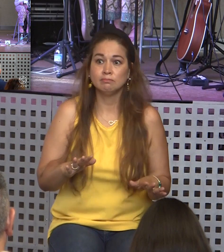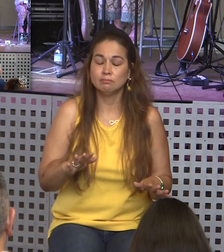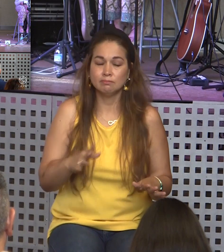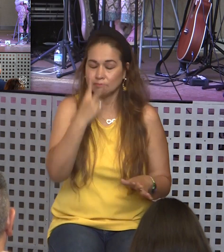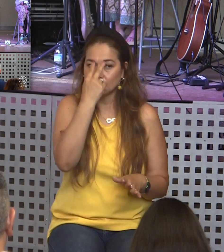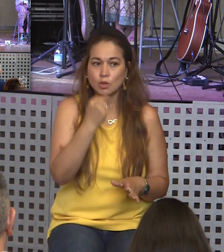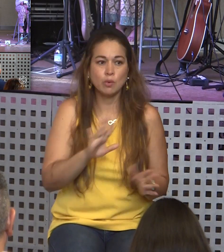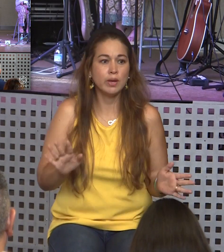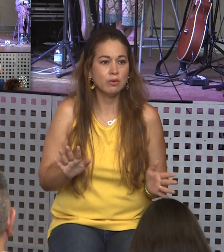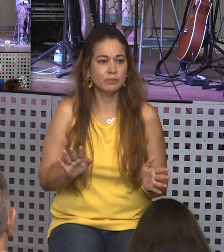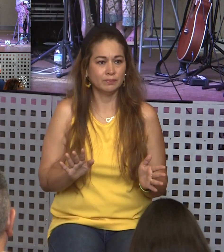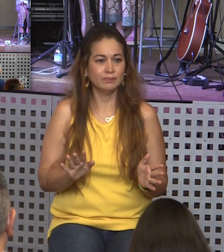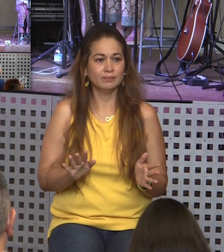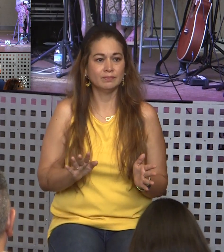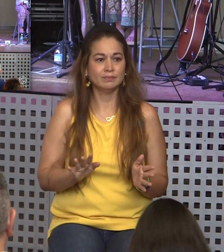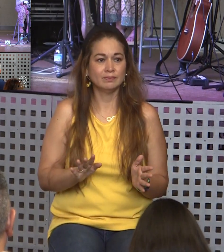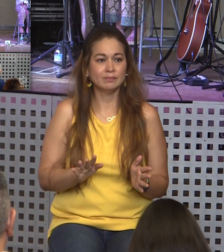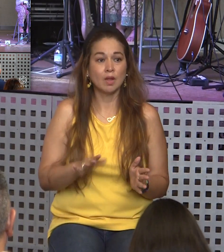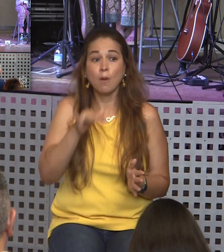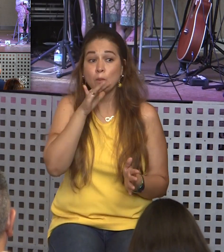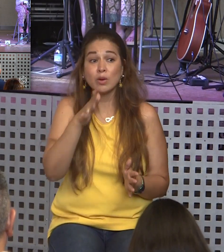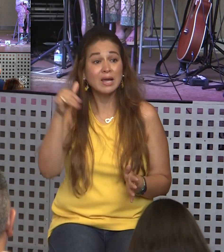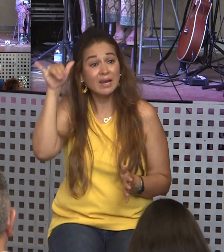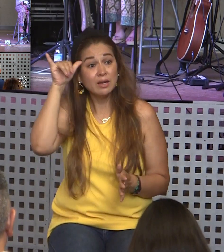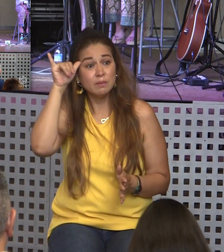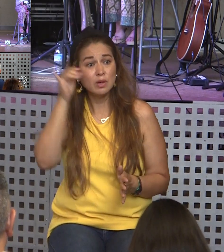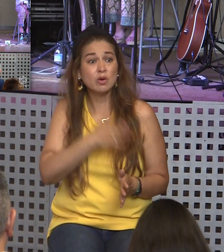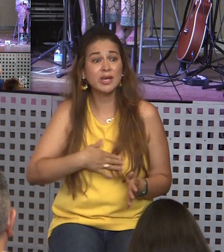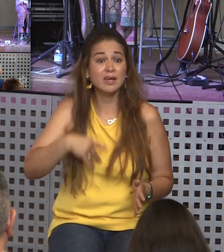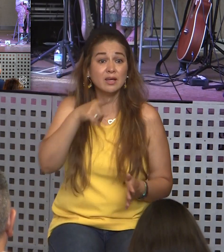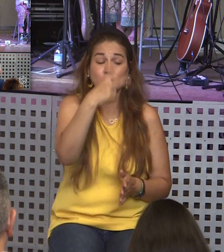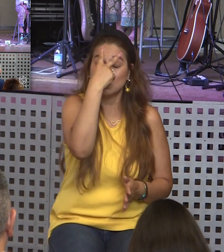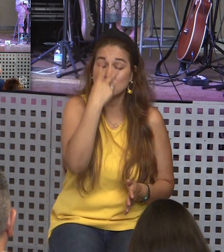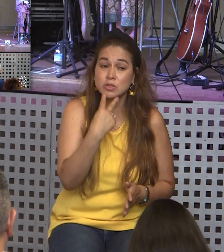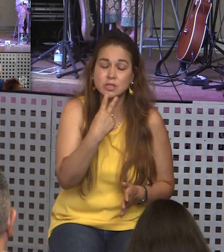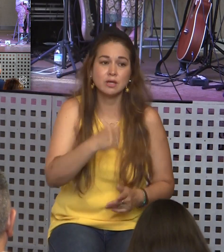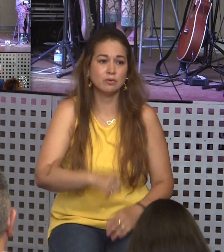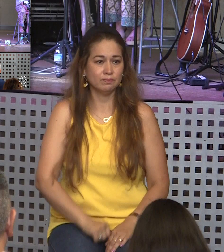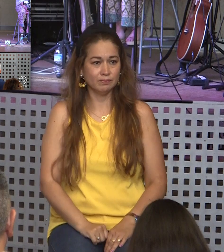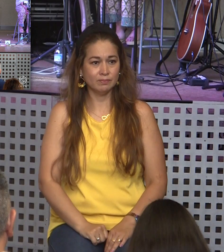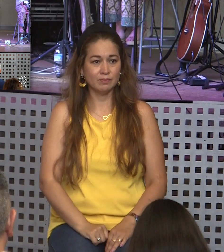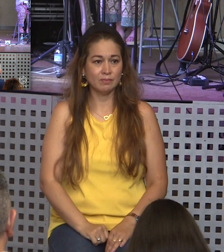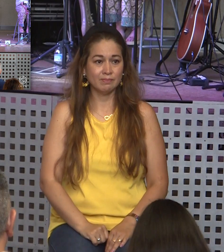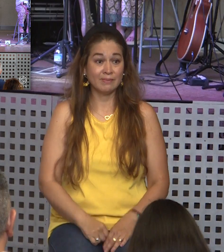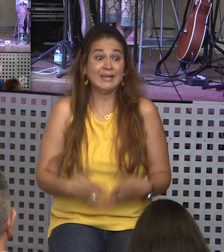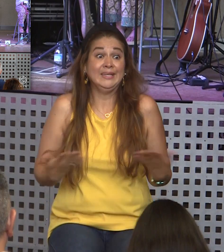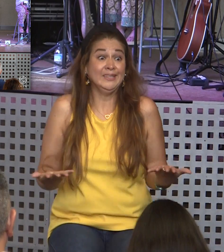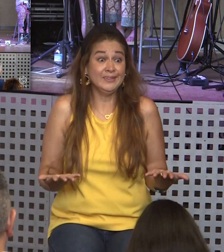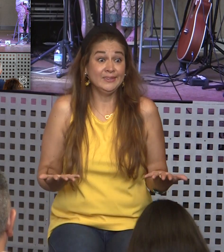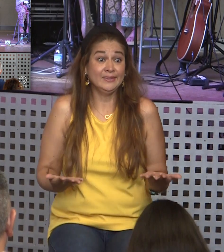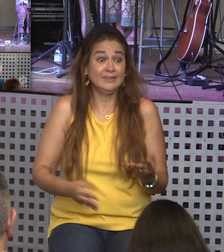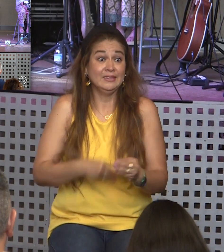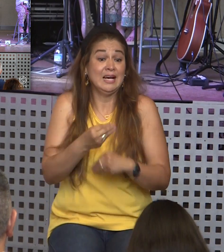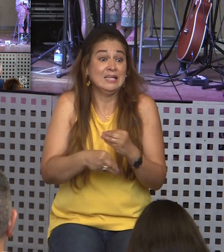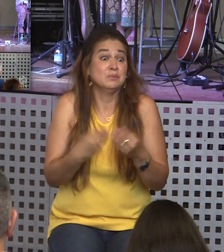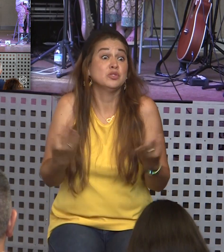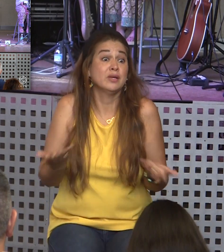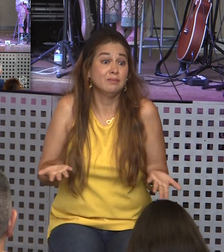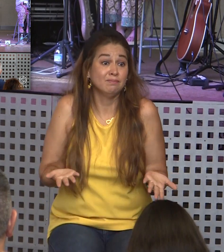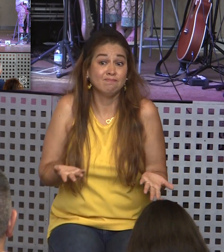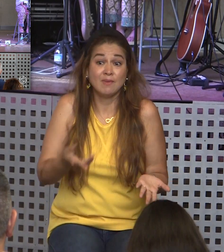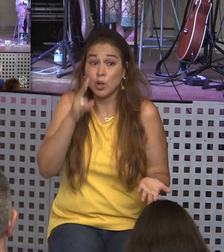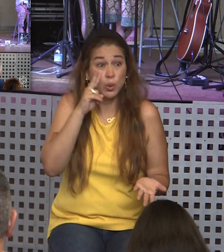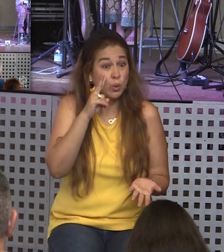Sigo, no los deja ver la luz que traen las buenas noticias de Dios.